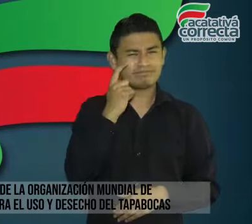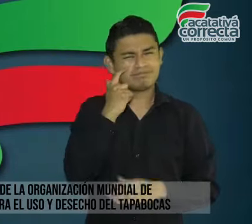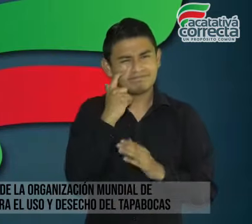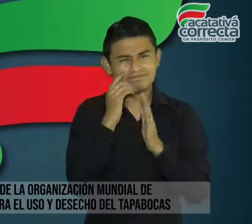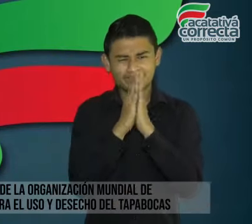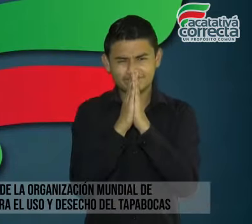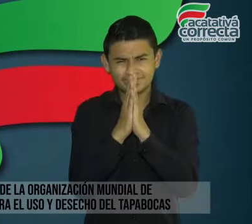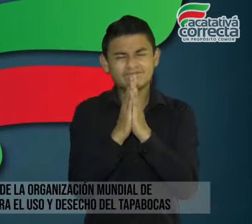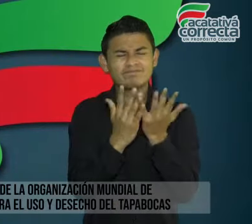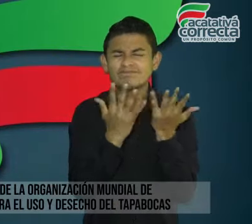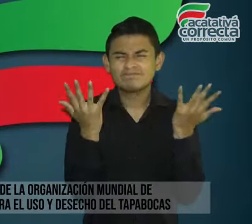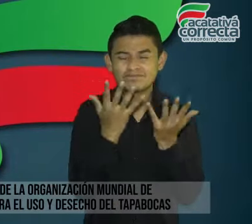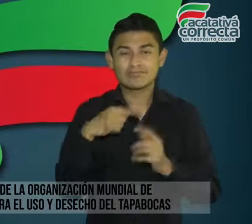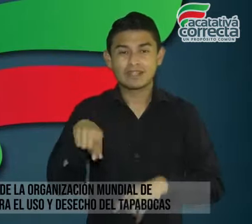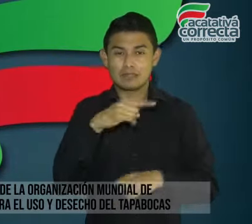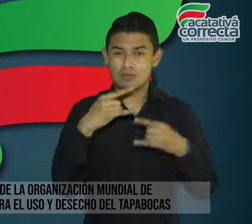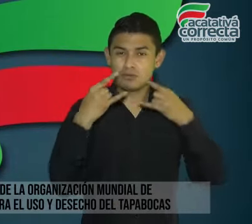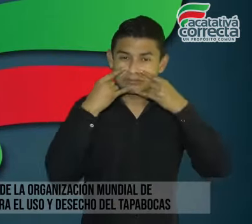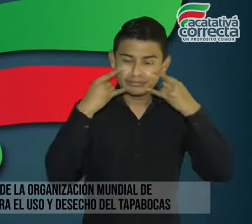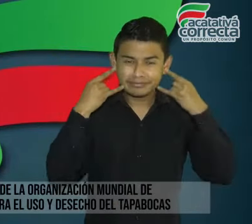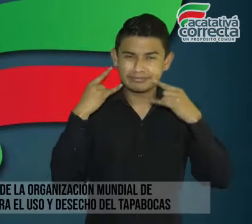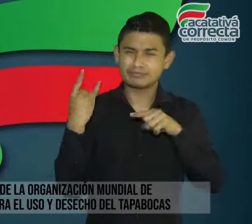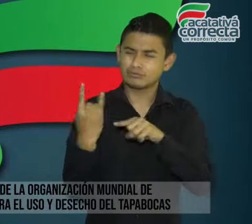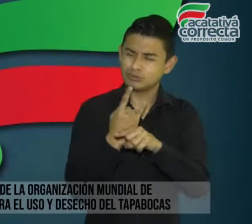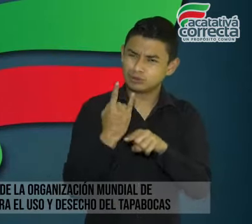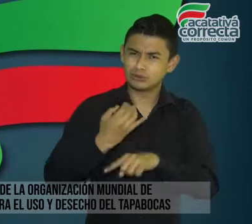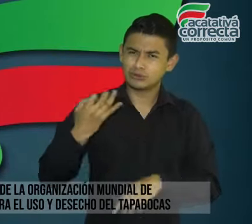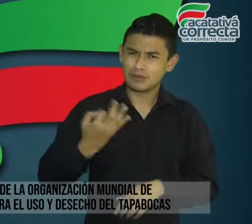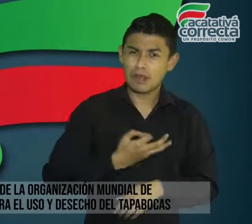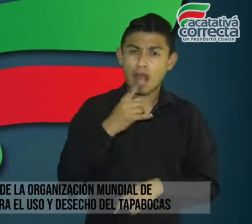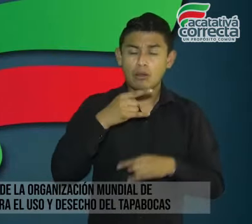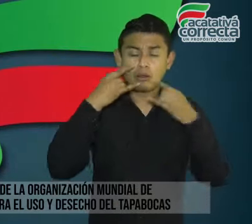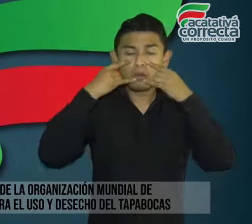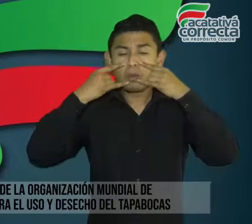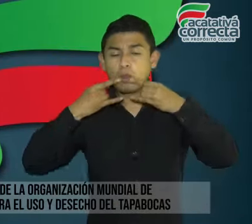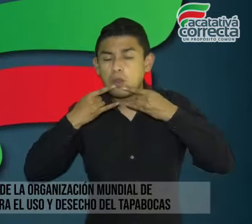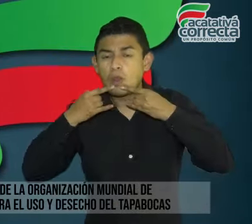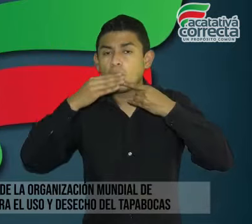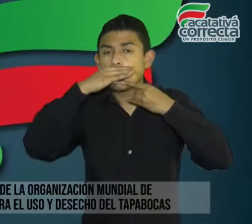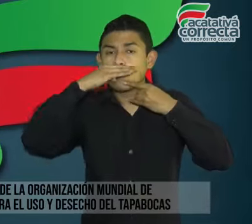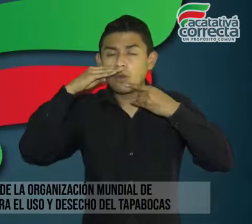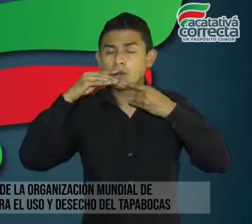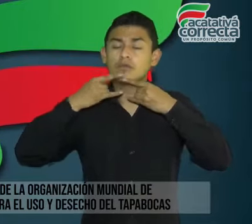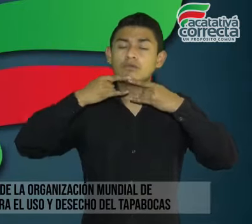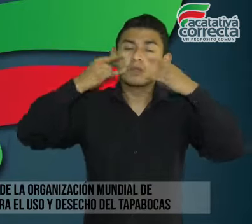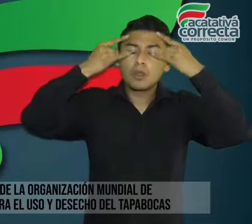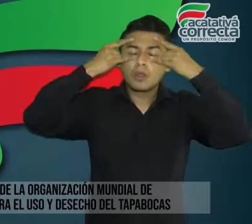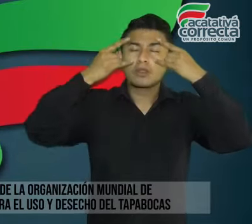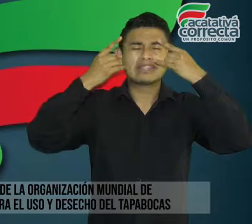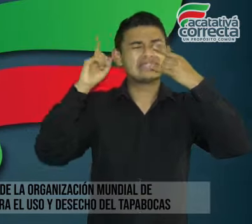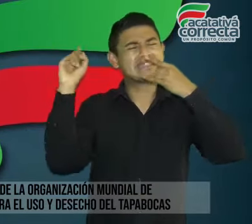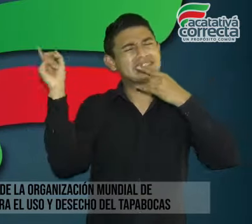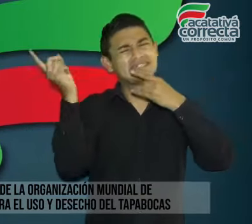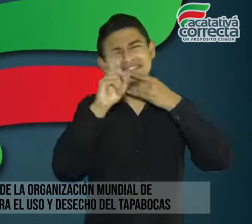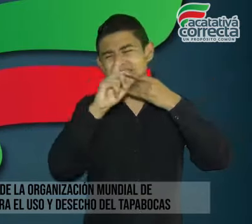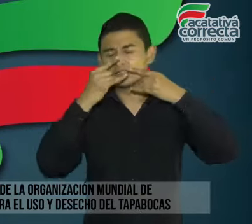Aprenda cómo usarlo correctamente para que sea en realidad un elemento que proteja y no afecte su salud. Nuevo